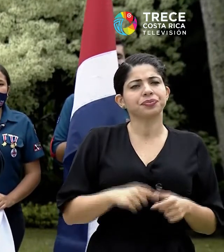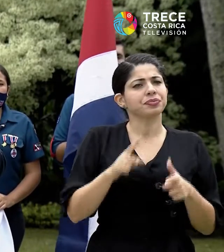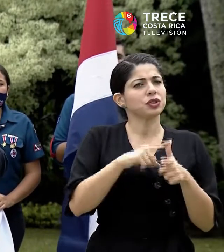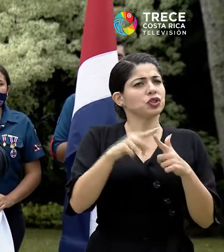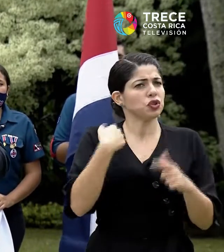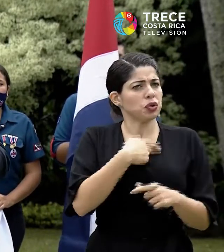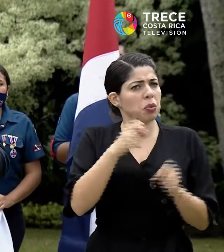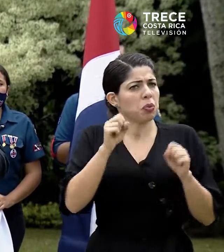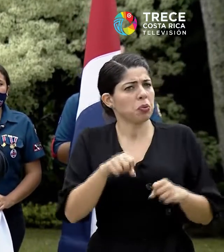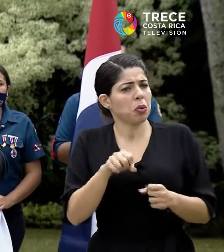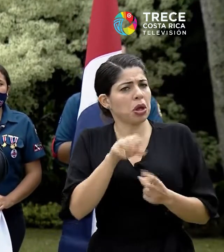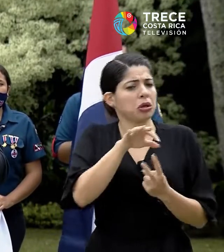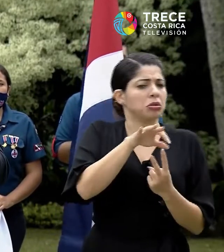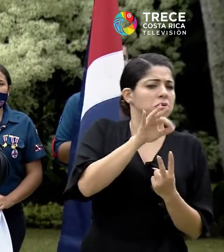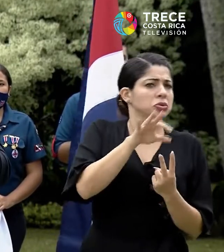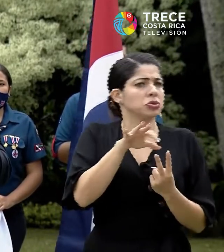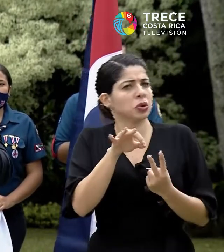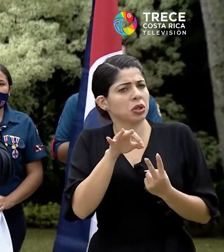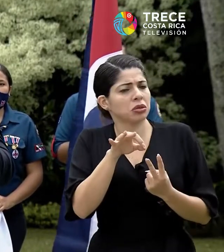Entonces, podemos optar por